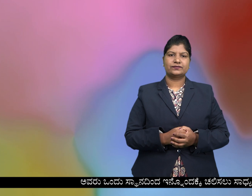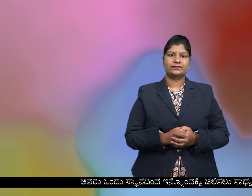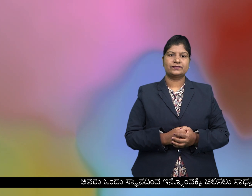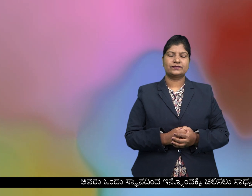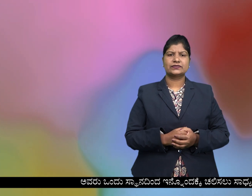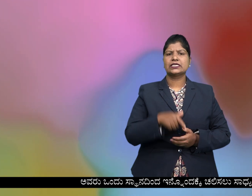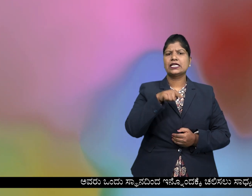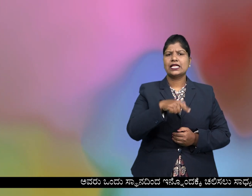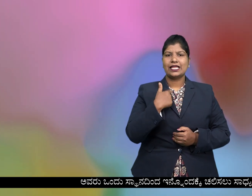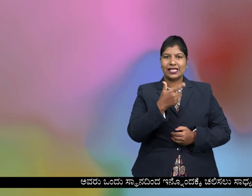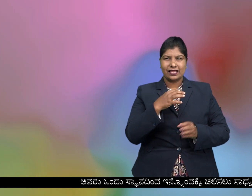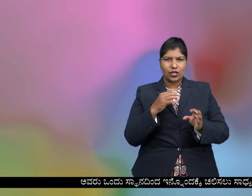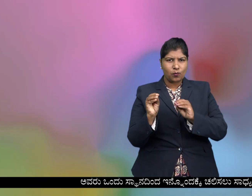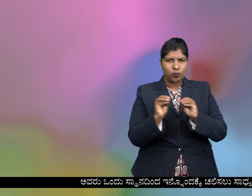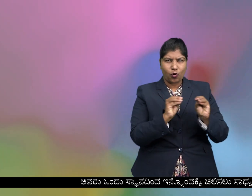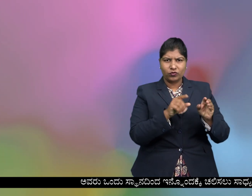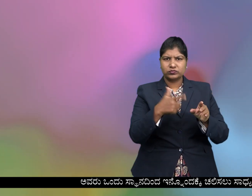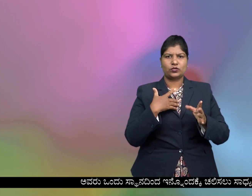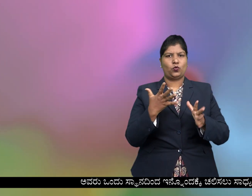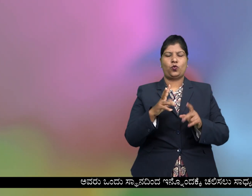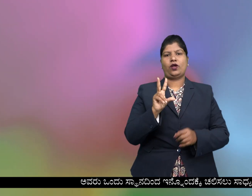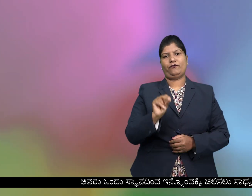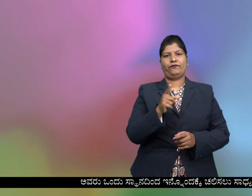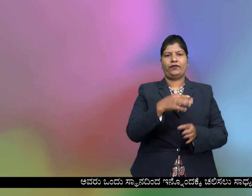ಅವರು ಒಂದು ಸ್ಥಾನದಿಂದ ಇನ್ನೊಂದು ಸ್ಥಾನಕ್ಕೆ ಚಲಿಸಲು ಸಾಧ್ಯವಿಲ್ಲ.